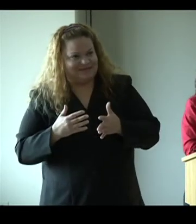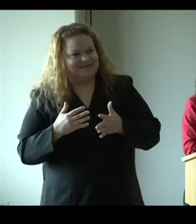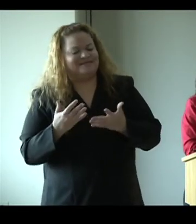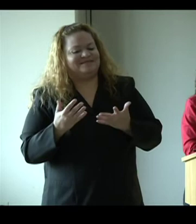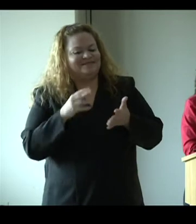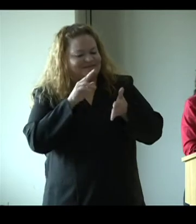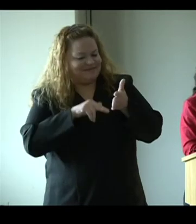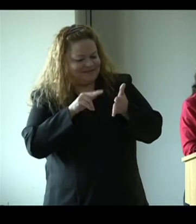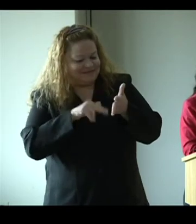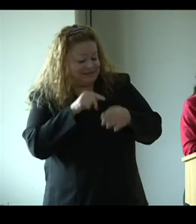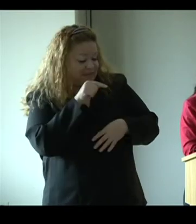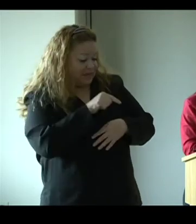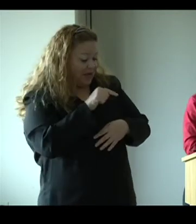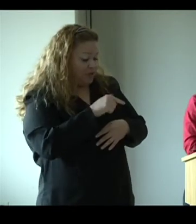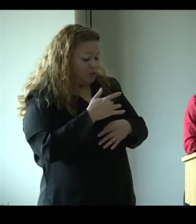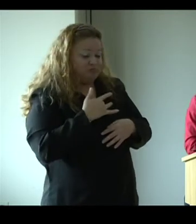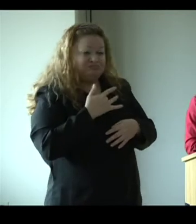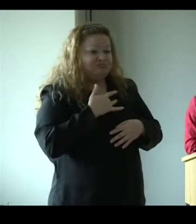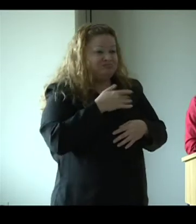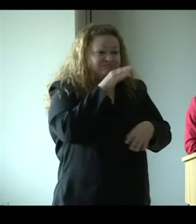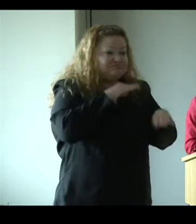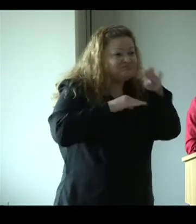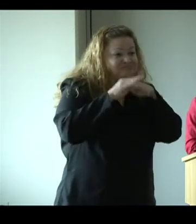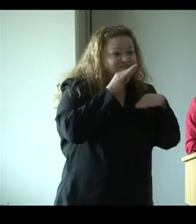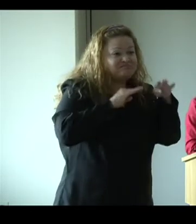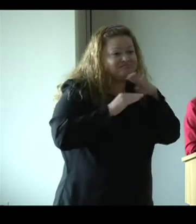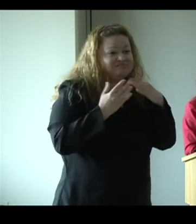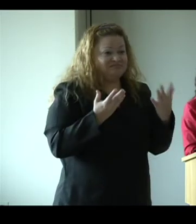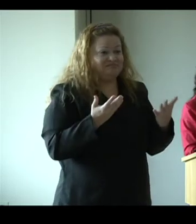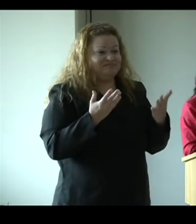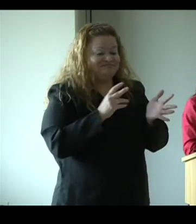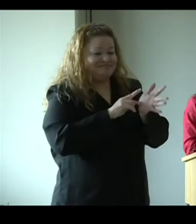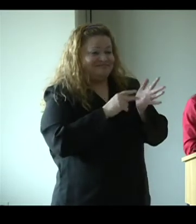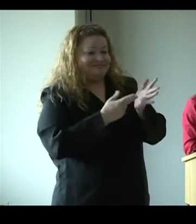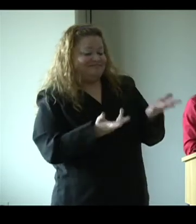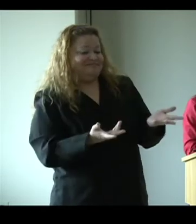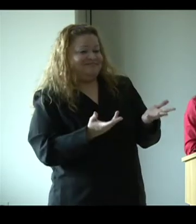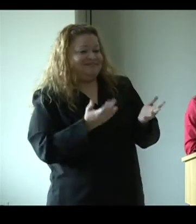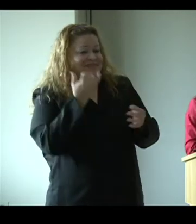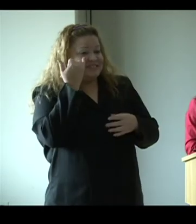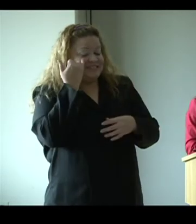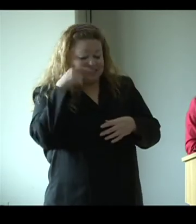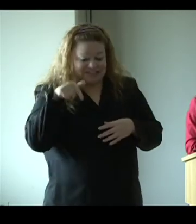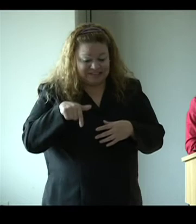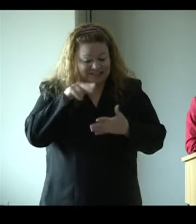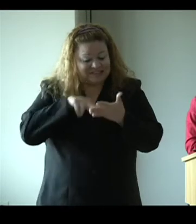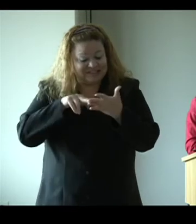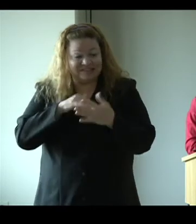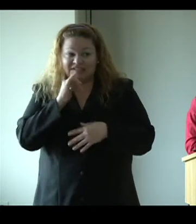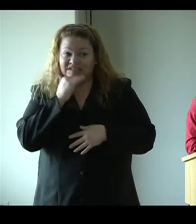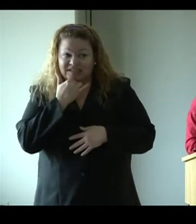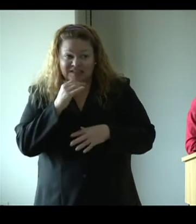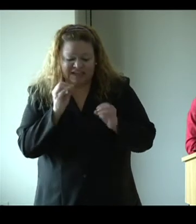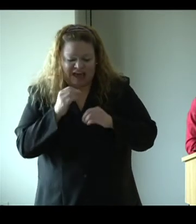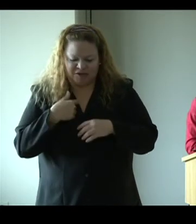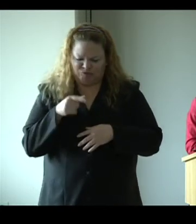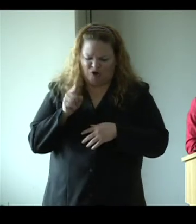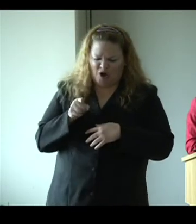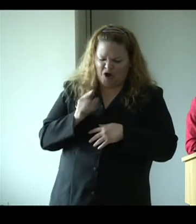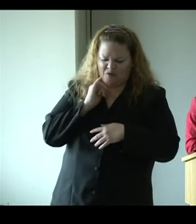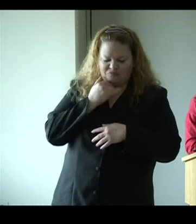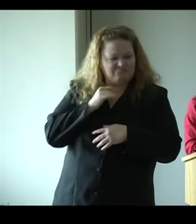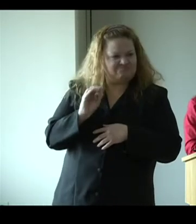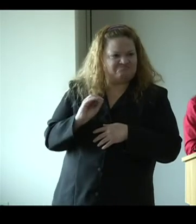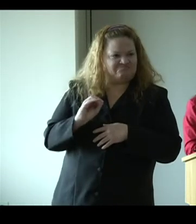se sentían juzgados porque los nenes pequeños ni sabían leer o sea que eventualmente si ellos se equivocaban nadie iba a estar ahí para decirles Te